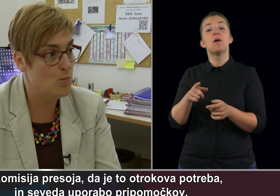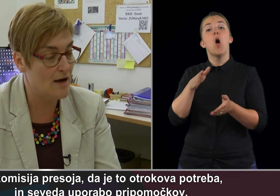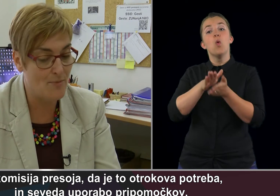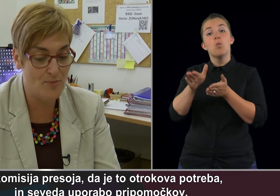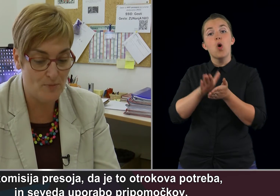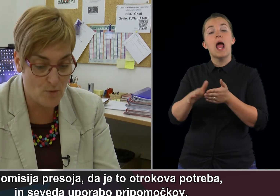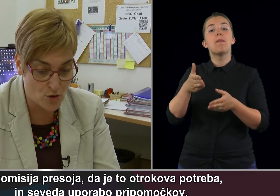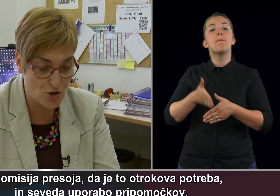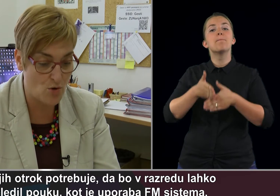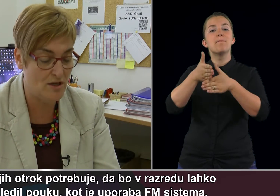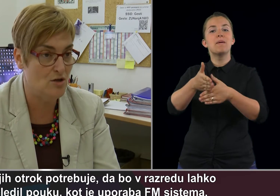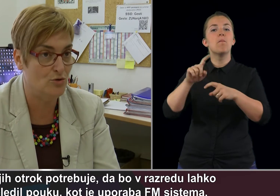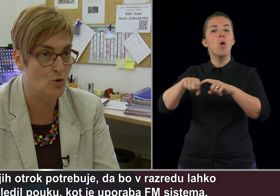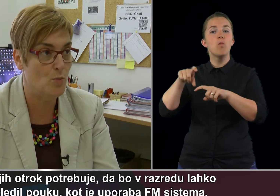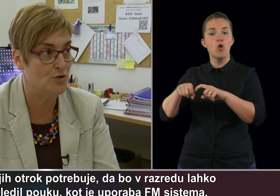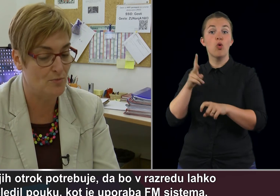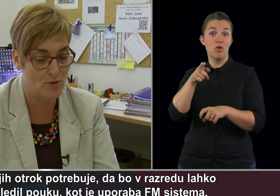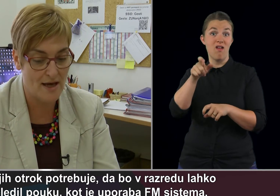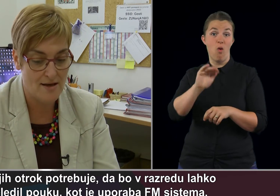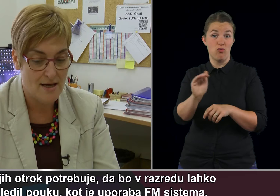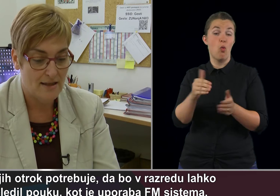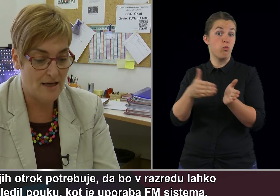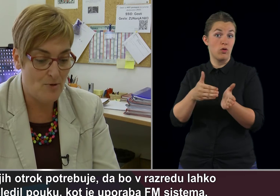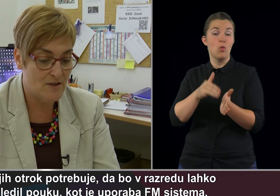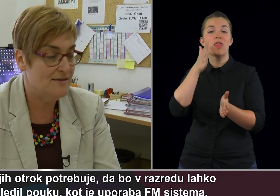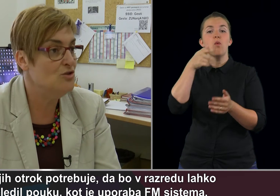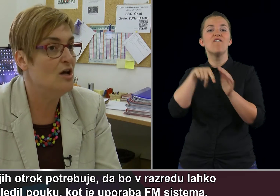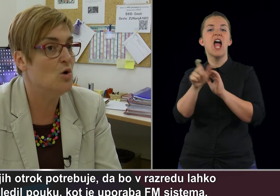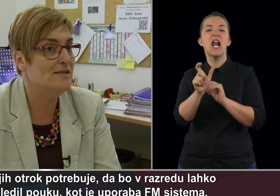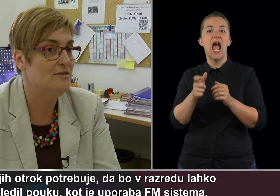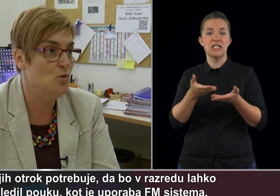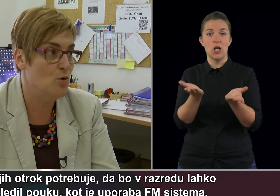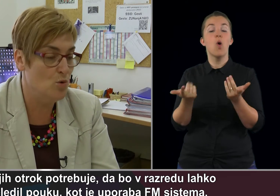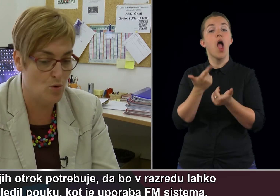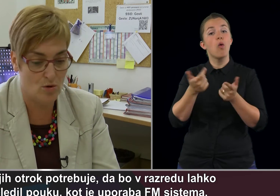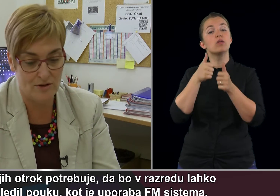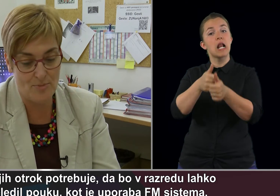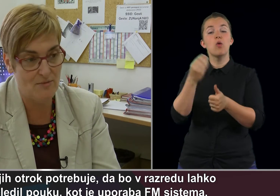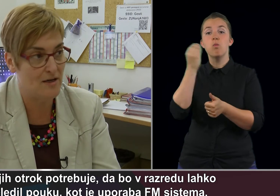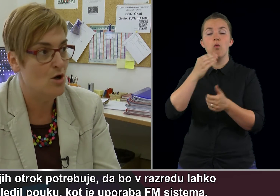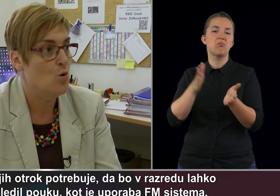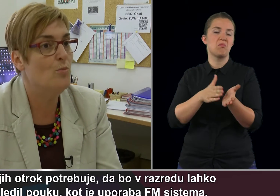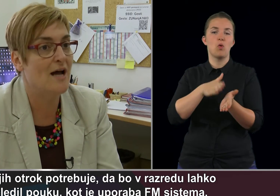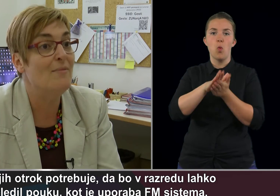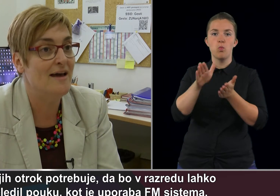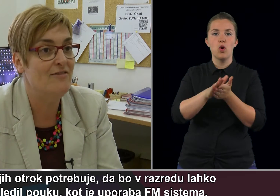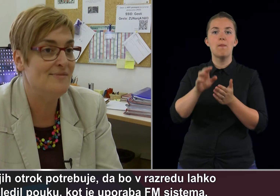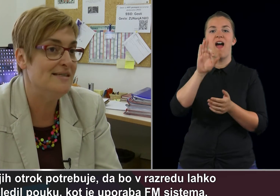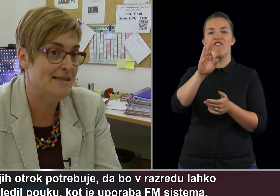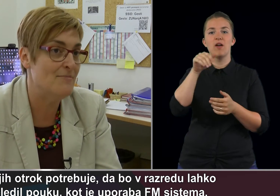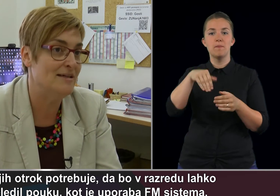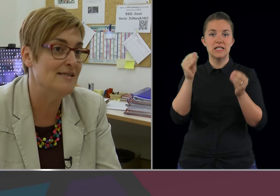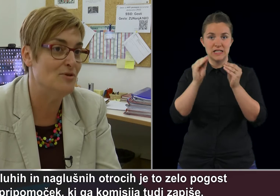seveda uporabo pripomočkov, ki jih otrok potrebuje, da bo v razredu lahko sledil pouku, kot na primer uporaba